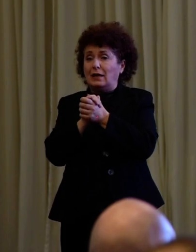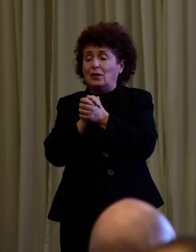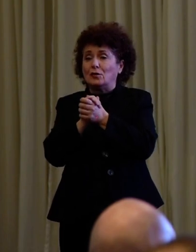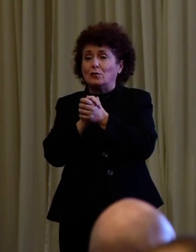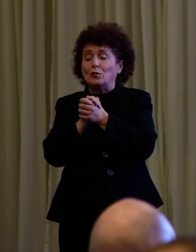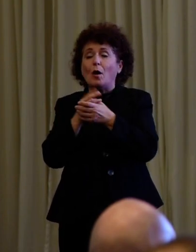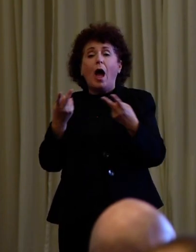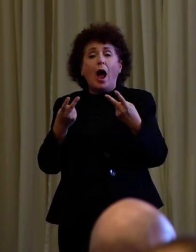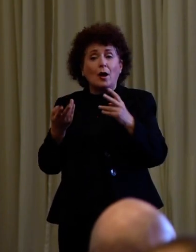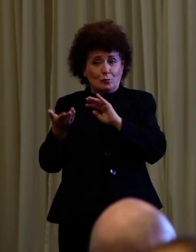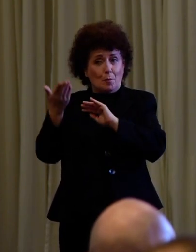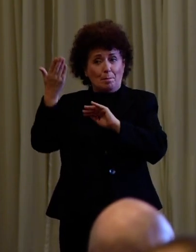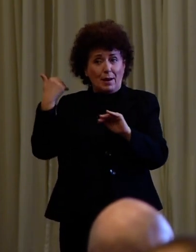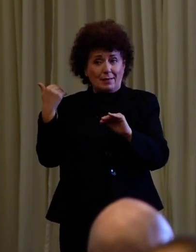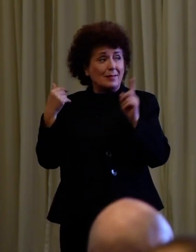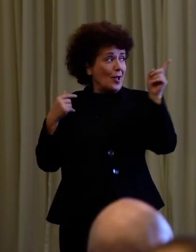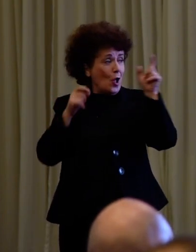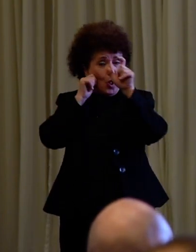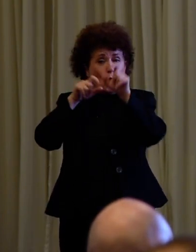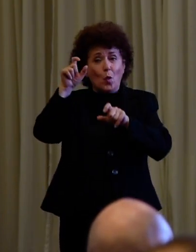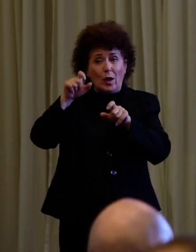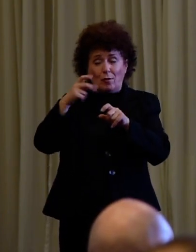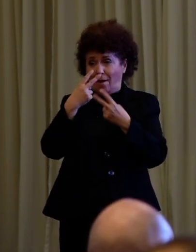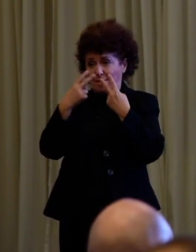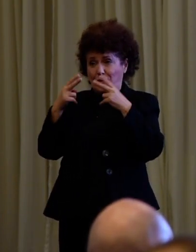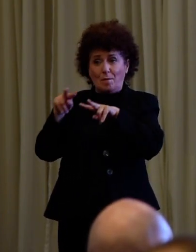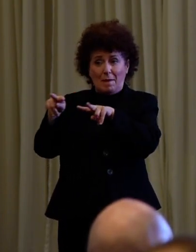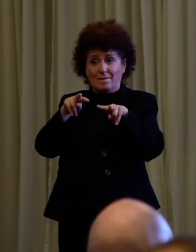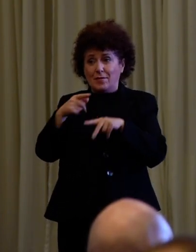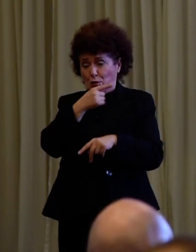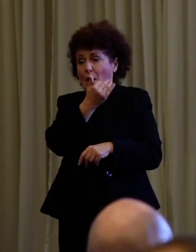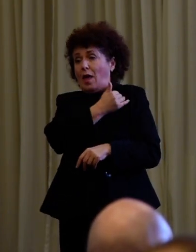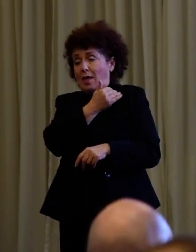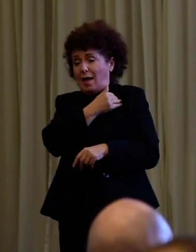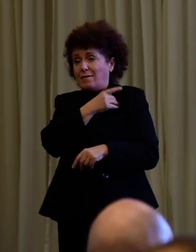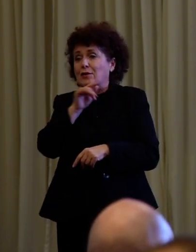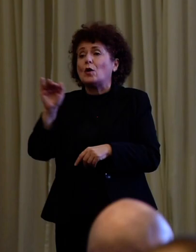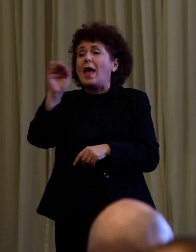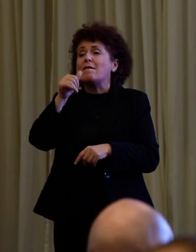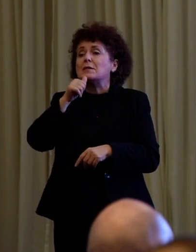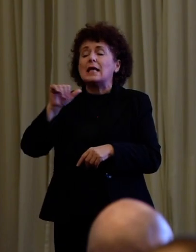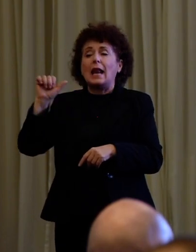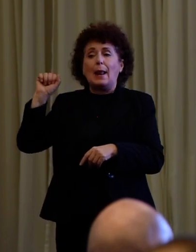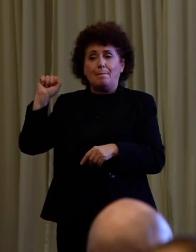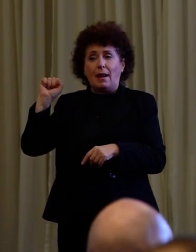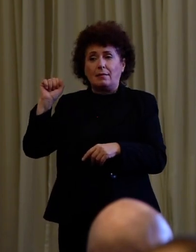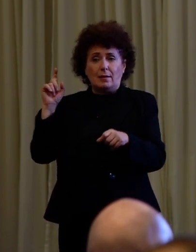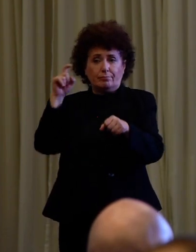некои од луѓето што се обратија го кажа, со Европските зелени партии,